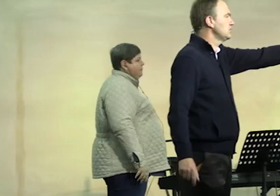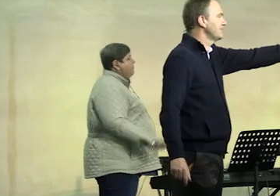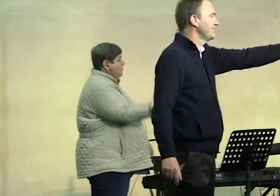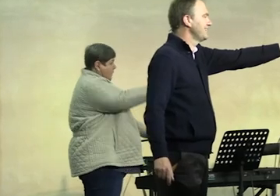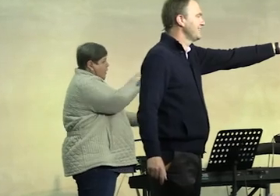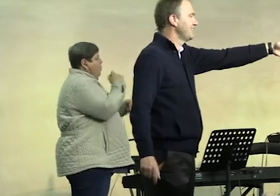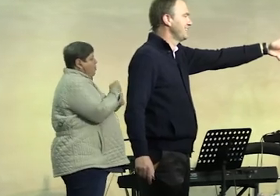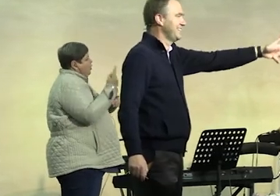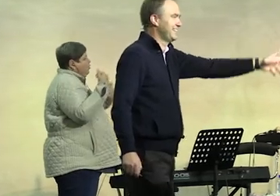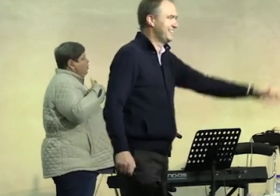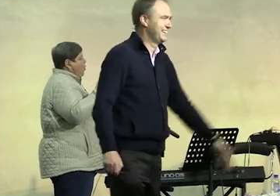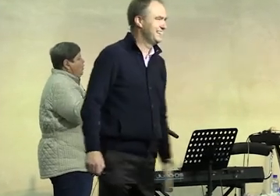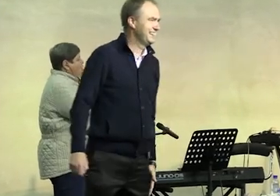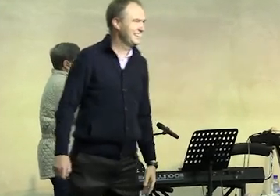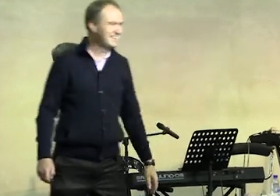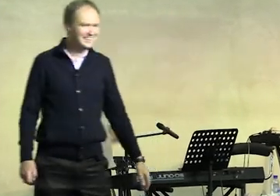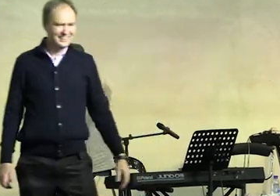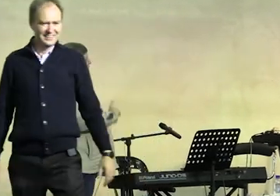toe.